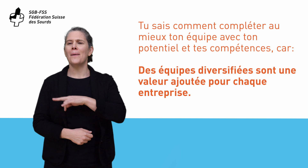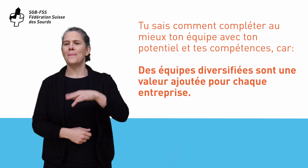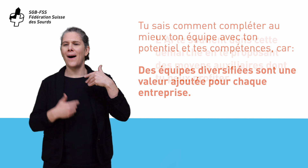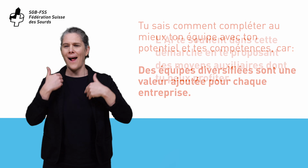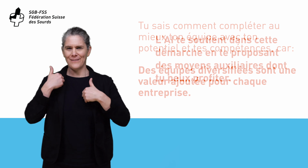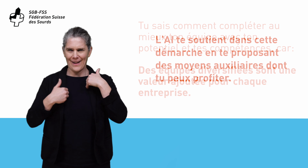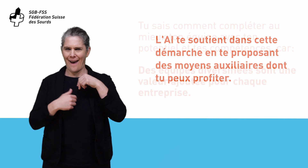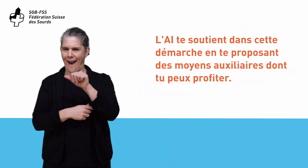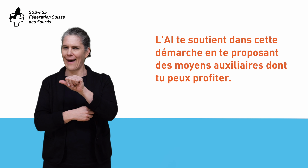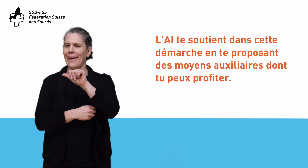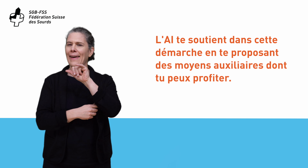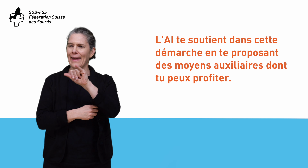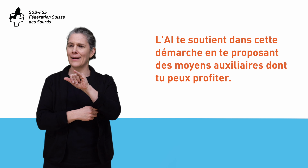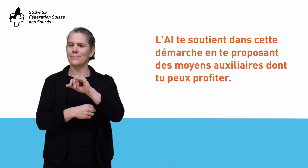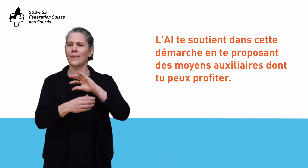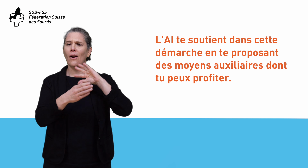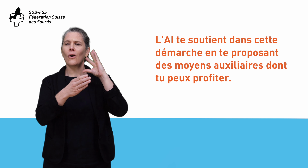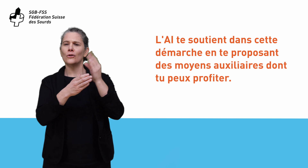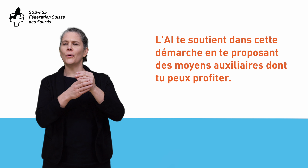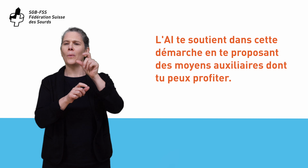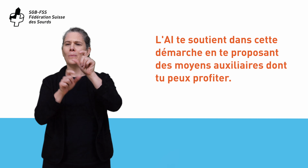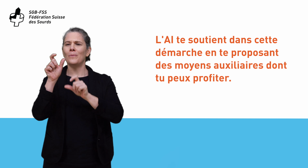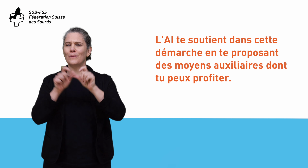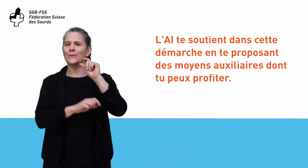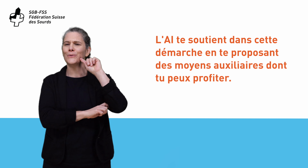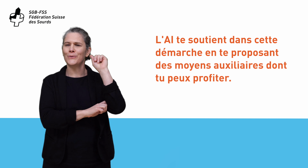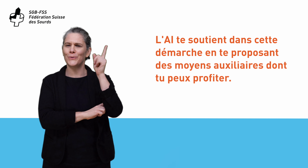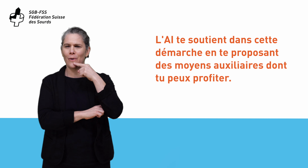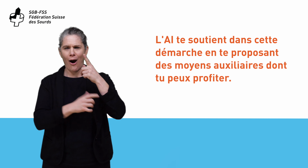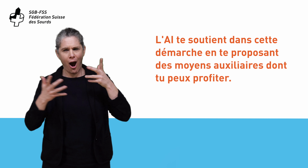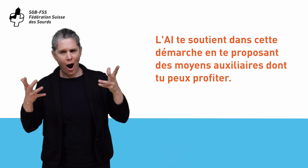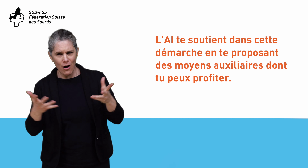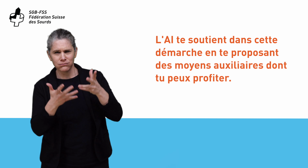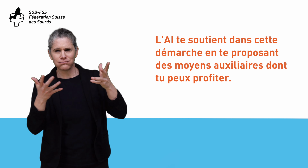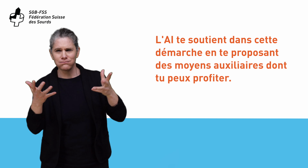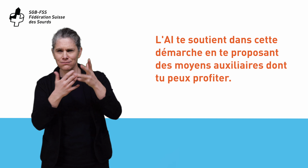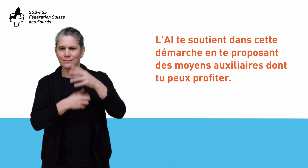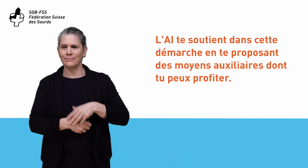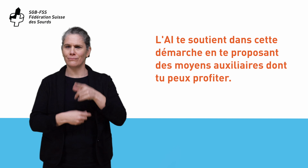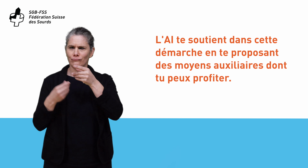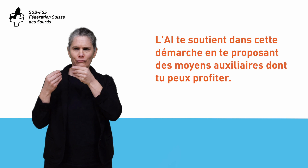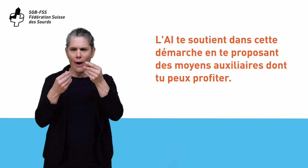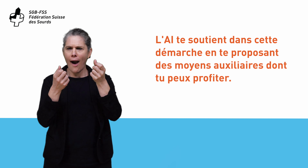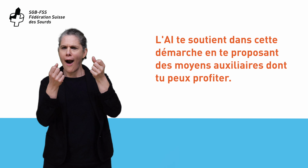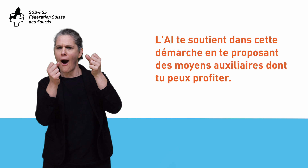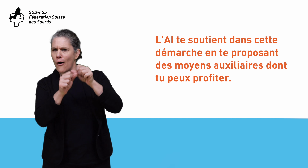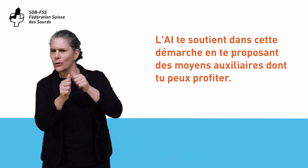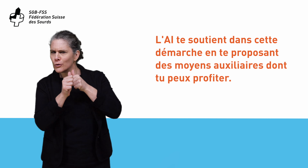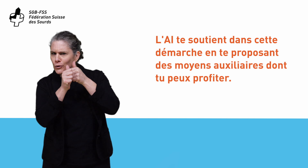discrimination. L'assurance invalidité, l'AI, contribue à rendre possible l'inclusion des personnes